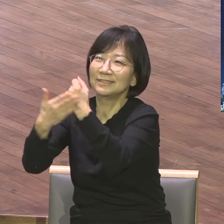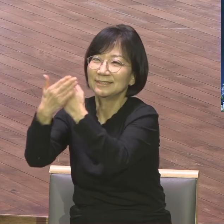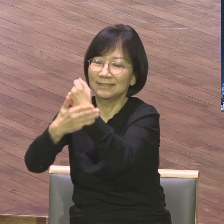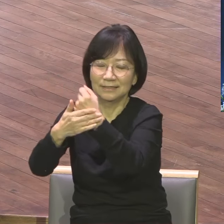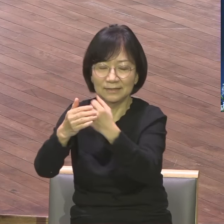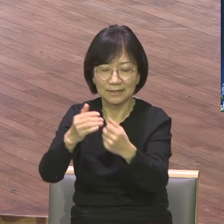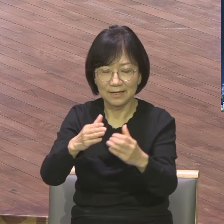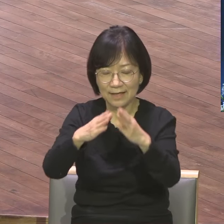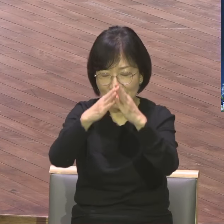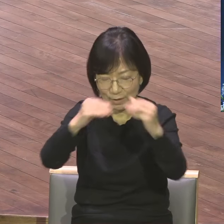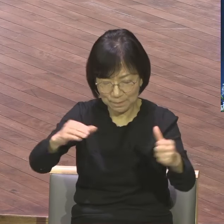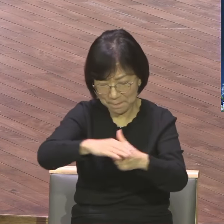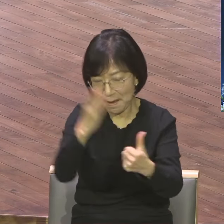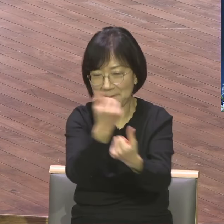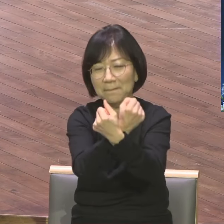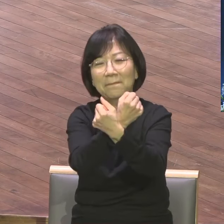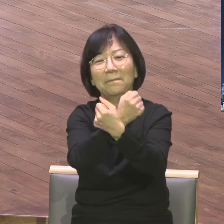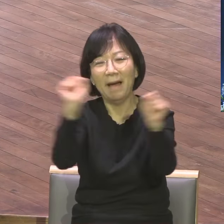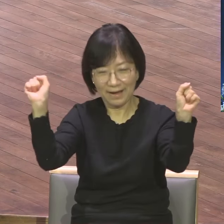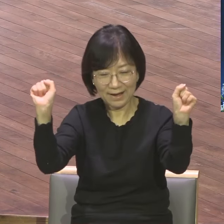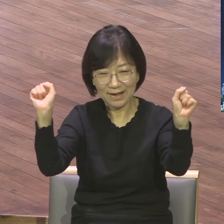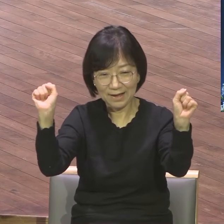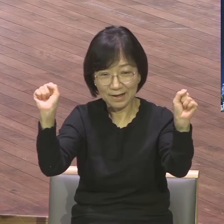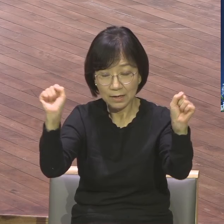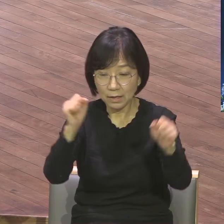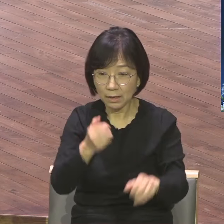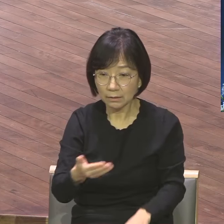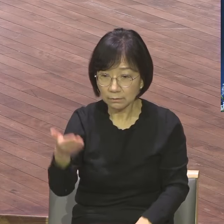백성이 바로 가나안 땅에 가야 되는데 하나님은